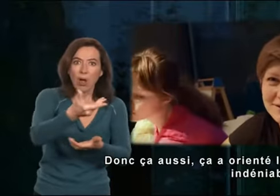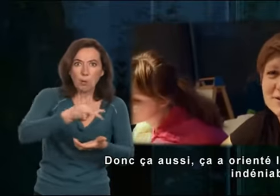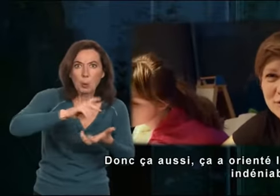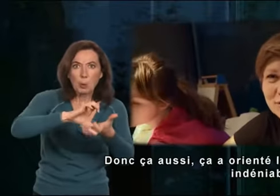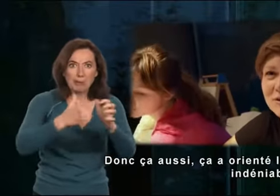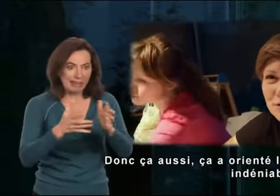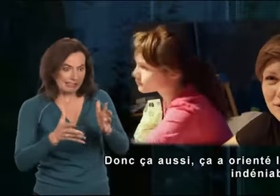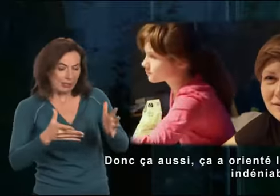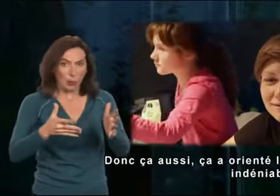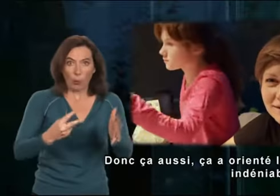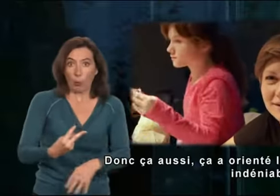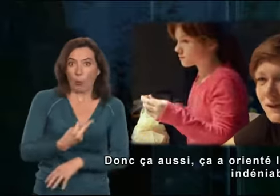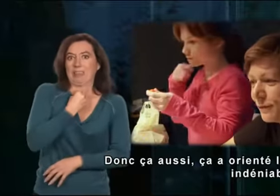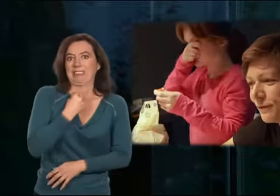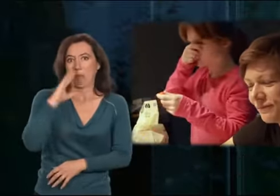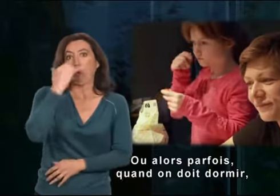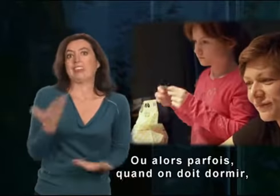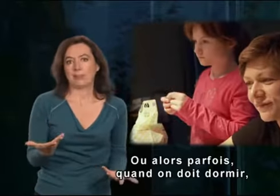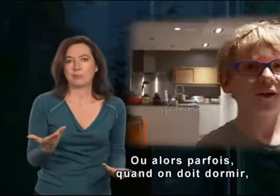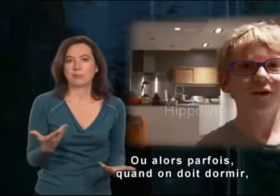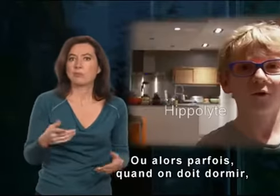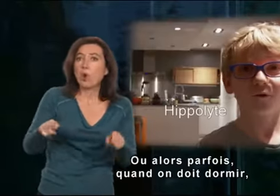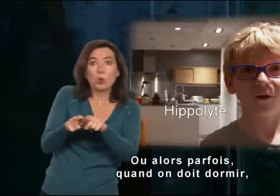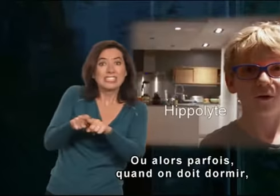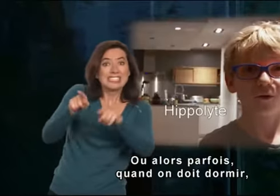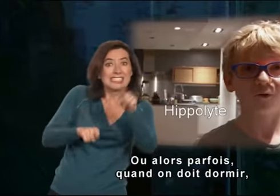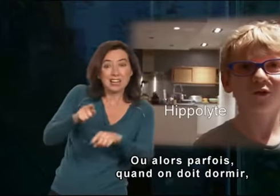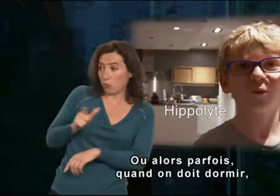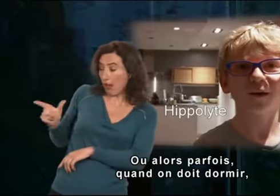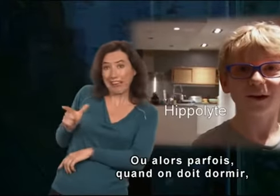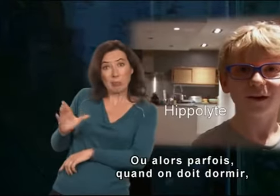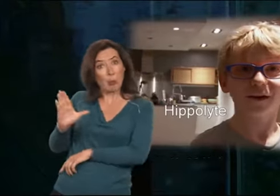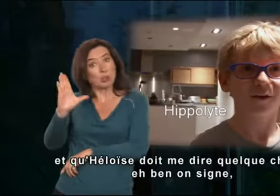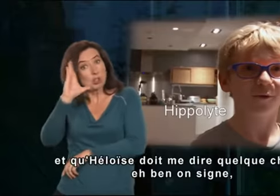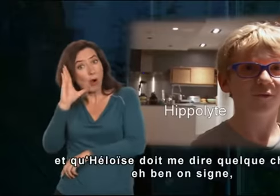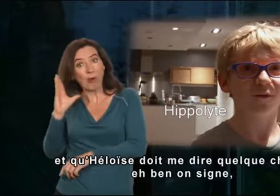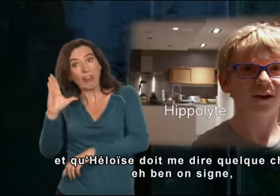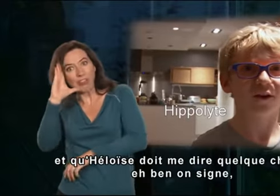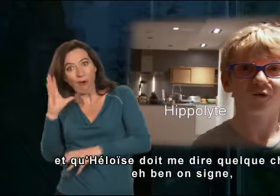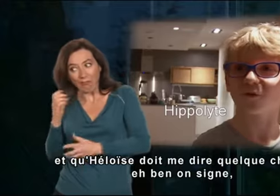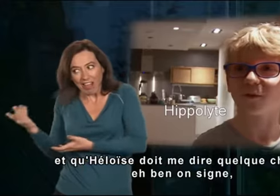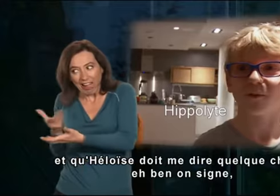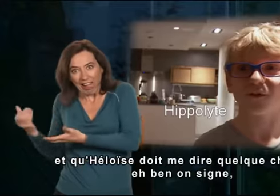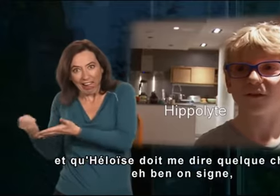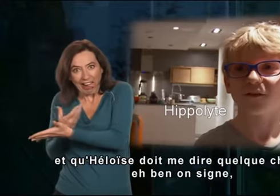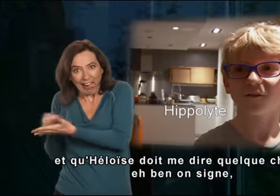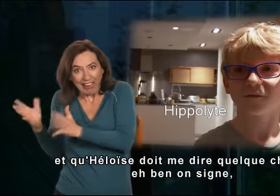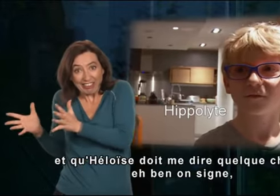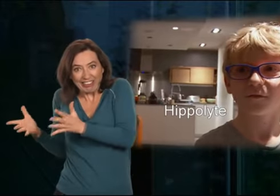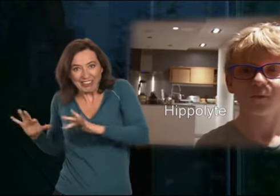aussi, ça a orienté le choix. Indéniablement. Ou alors parfois, quand on doit dormir et que Louise veut me dire quelque chose, et ben on